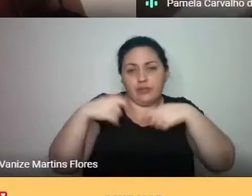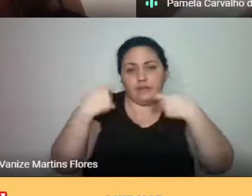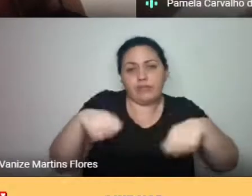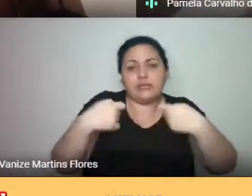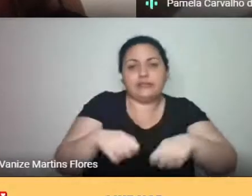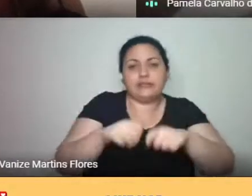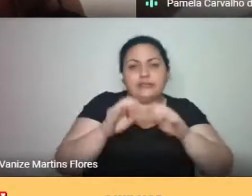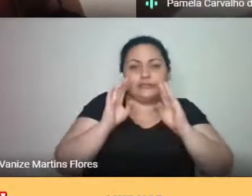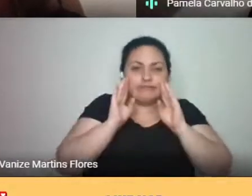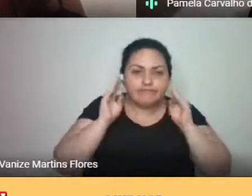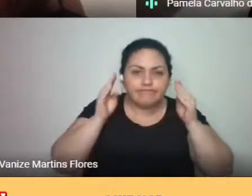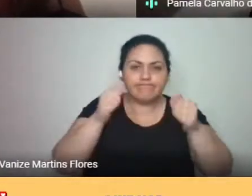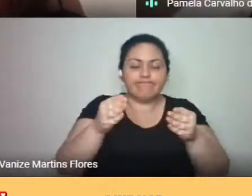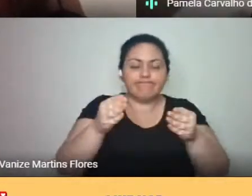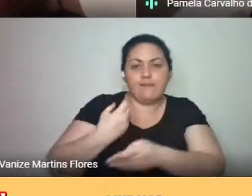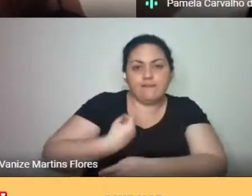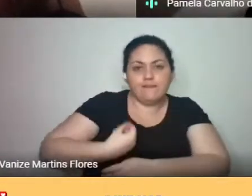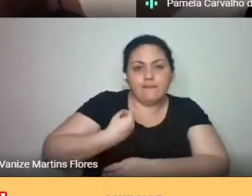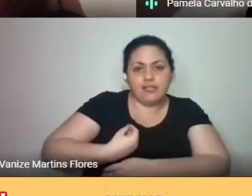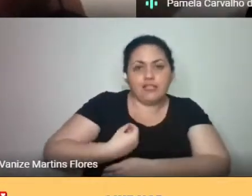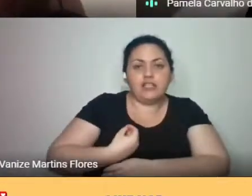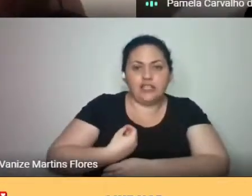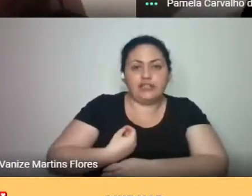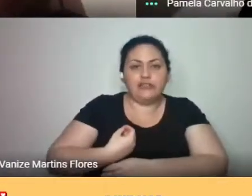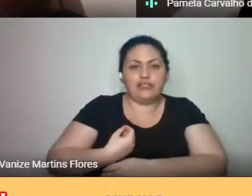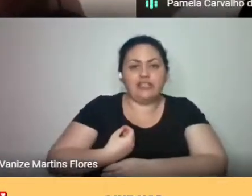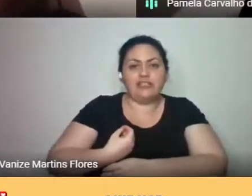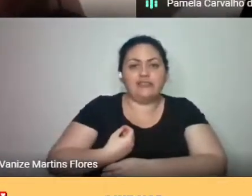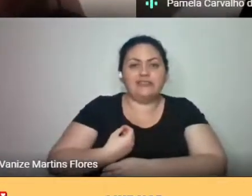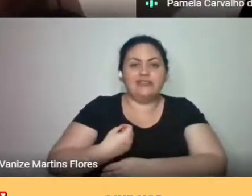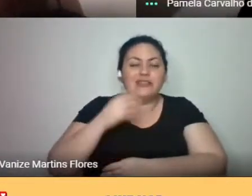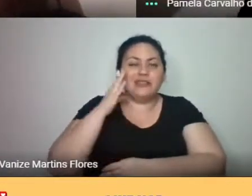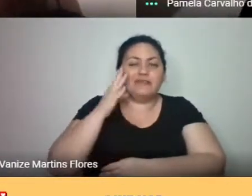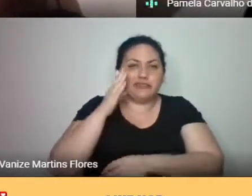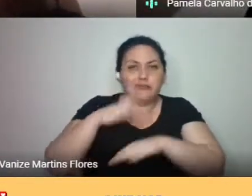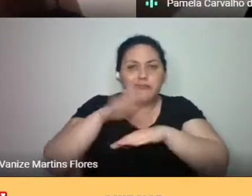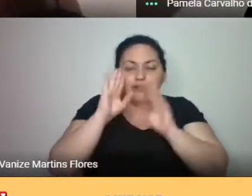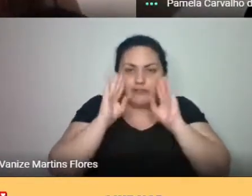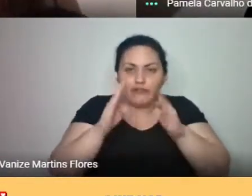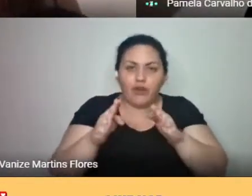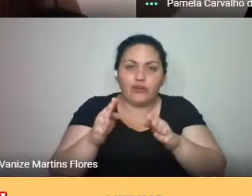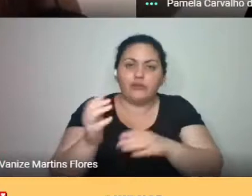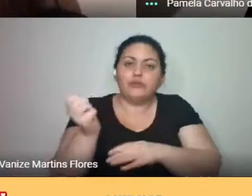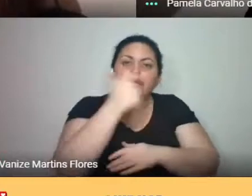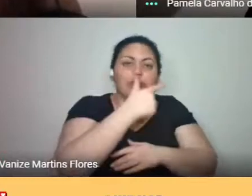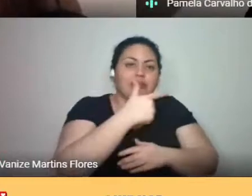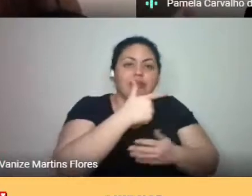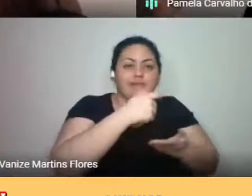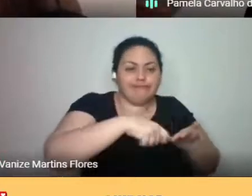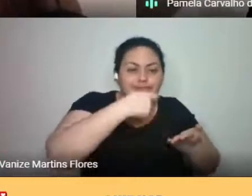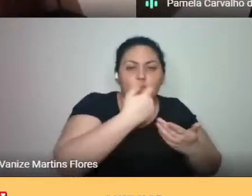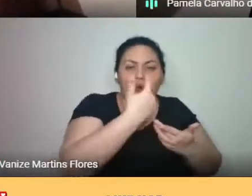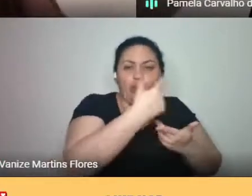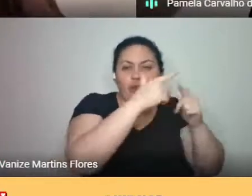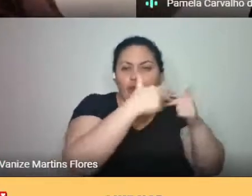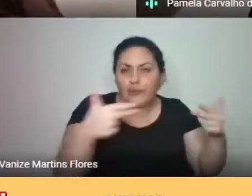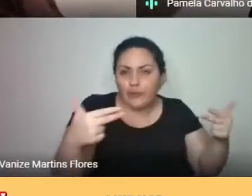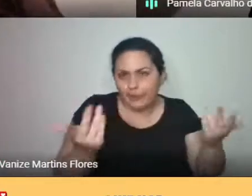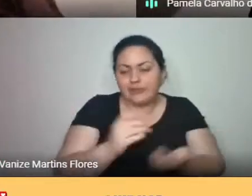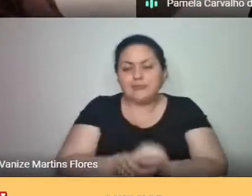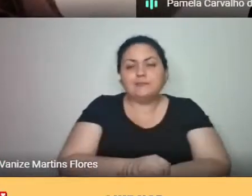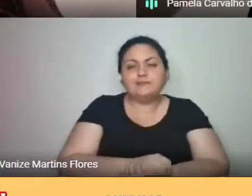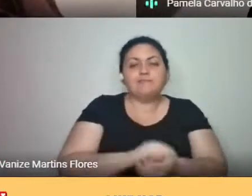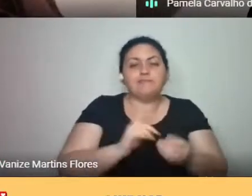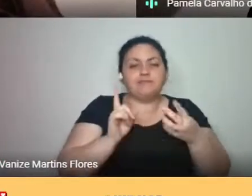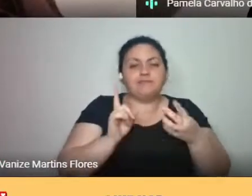do que talvez tu precise quando tu tá fazendo outras coisas, é um, assim, reduzir as distrações, eu